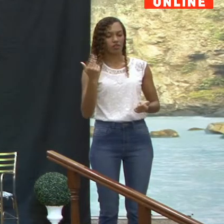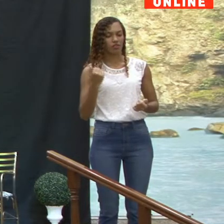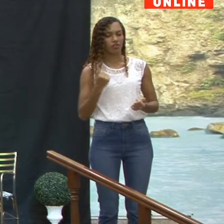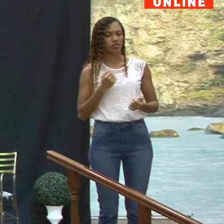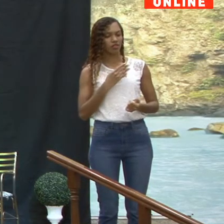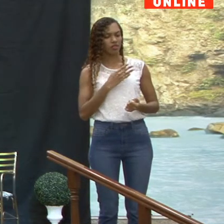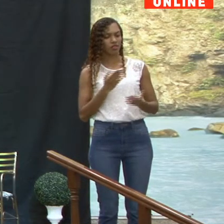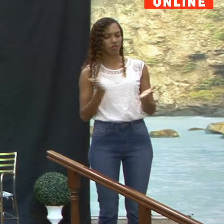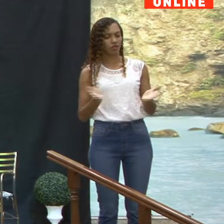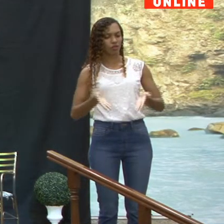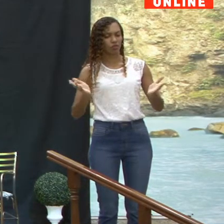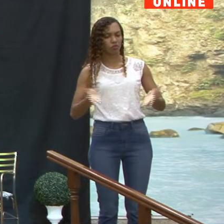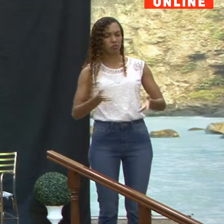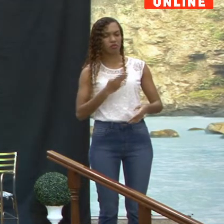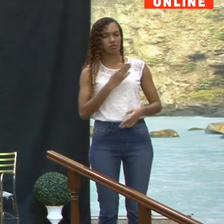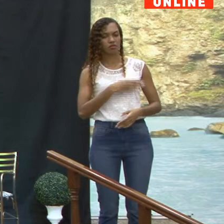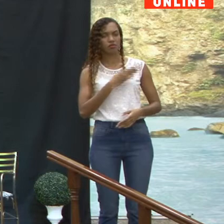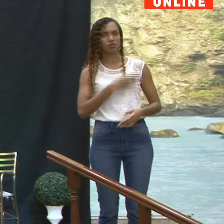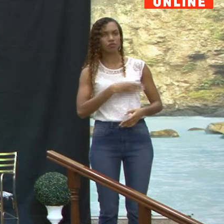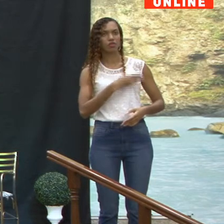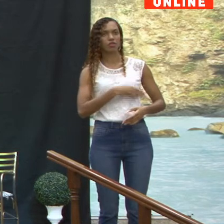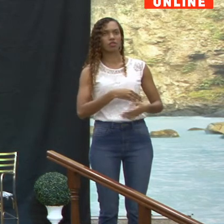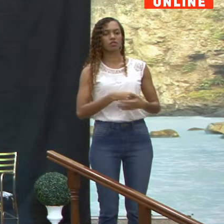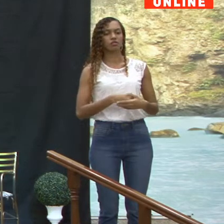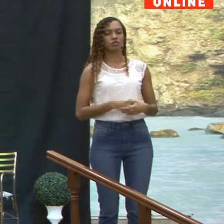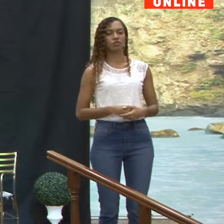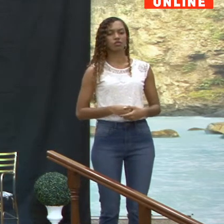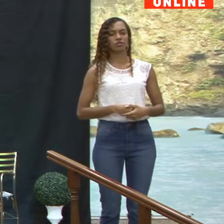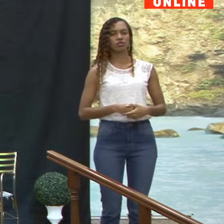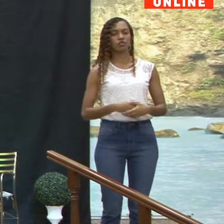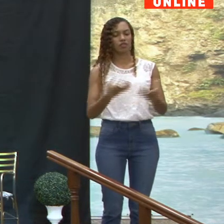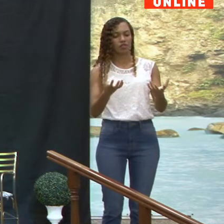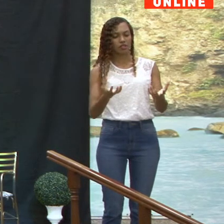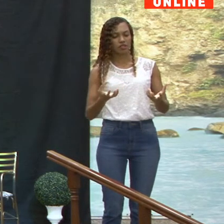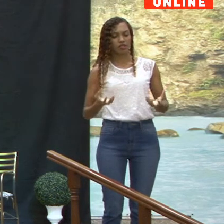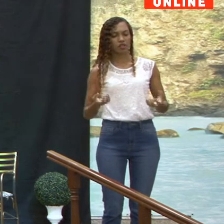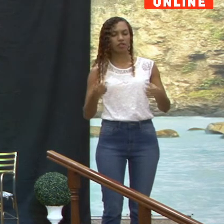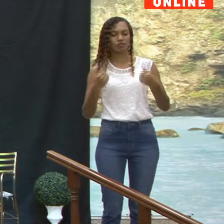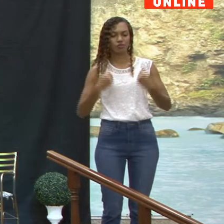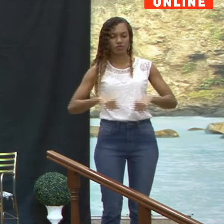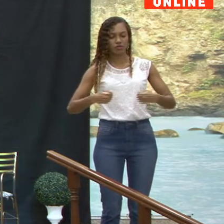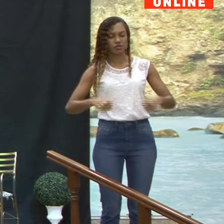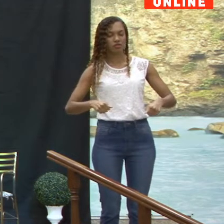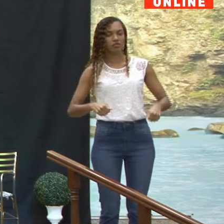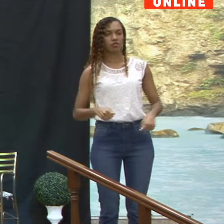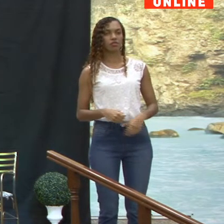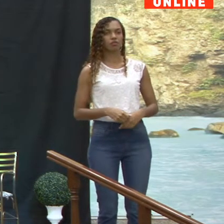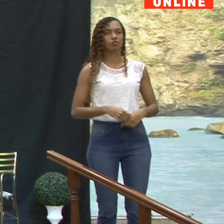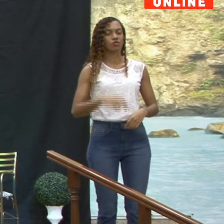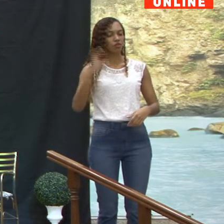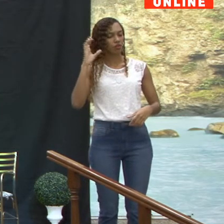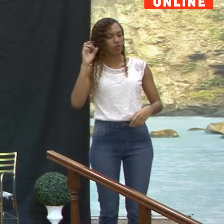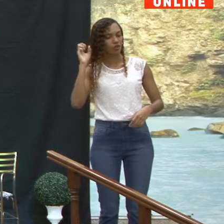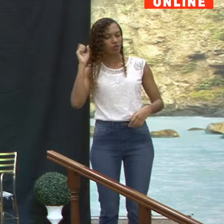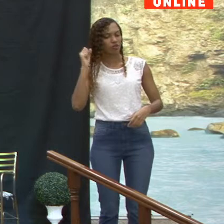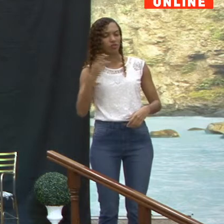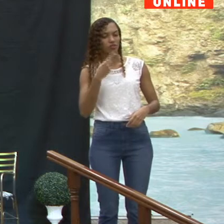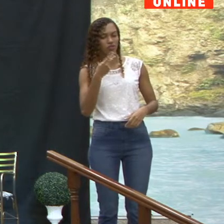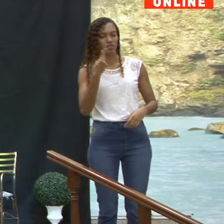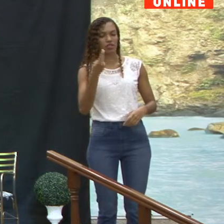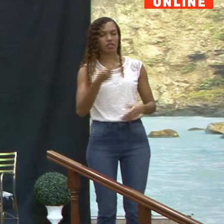tua palavra. Nós almejamos e necessitamos ouvir tua voz agora no ensinamento,